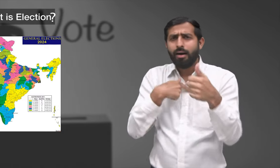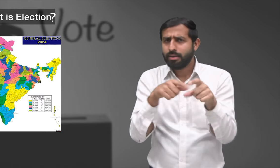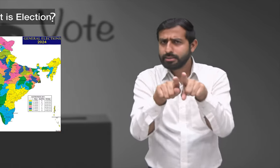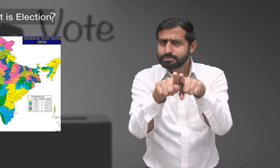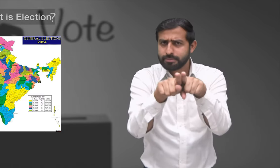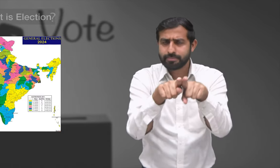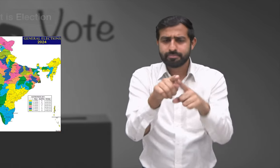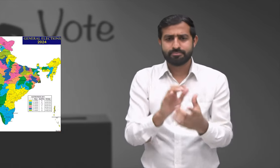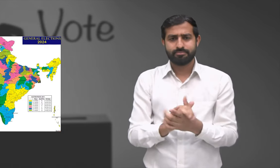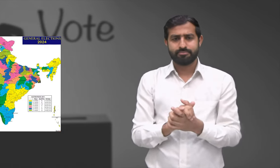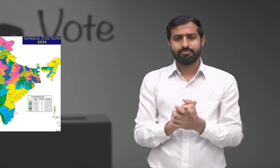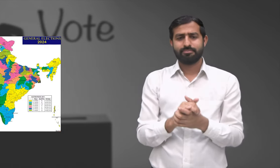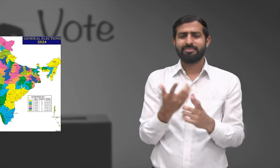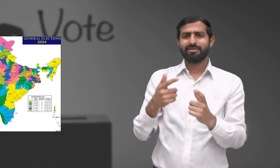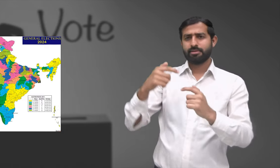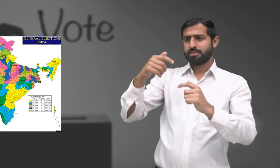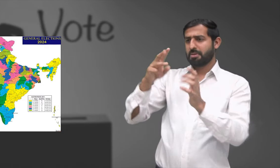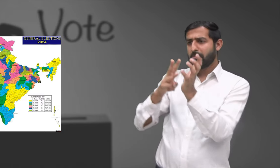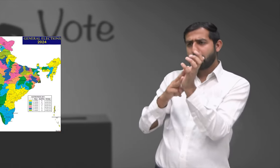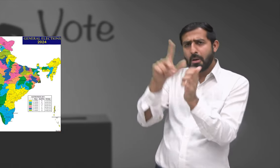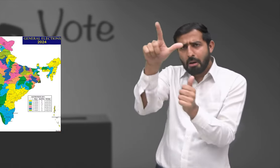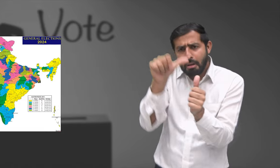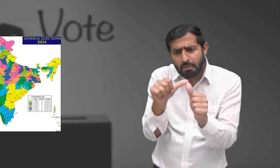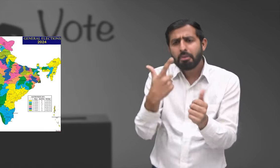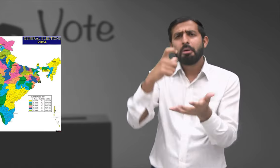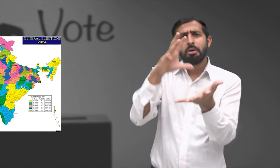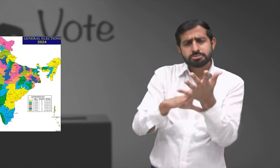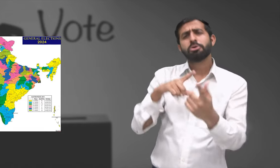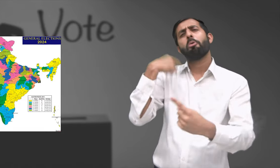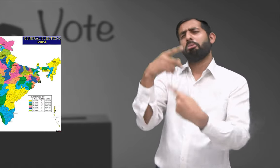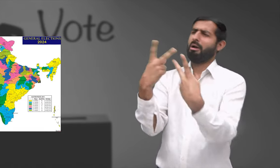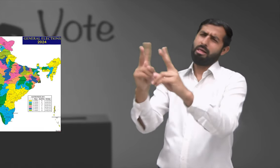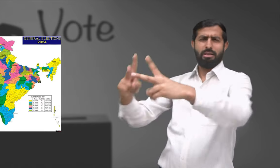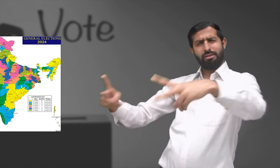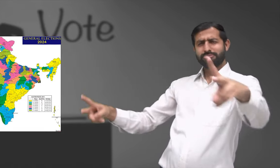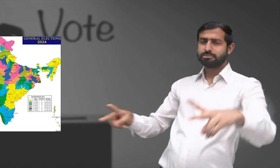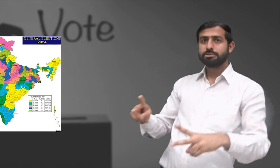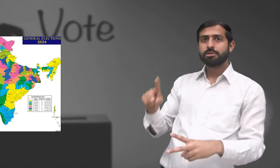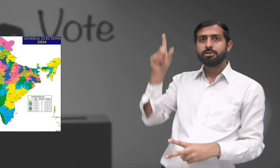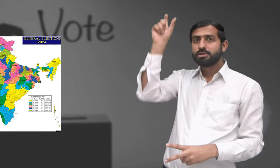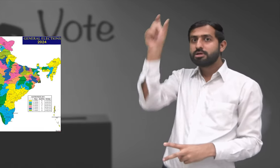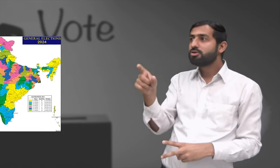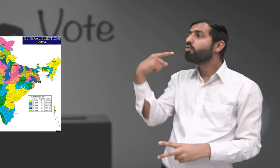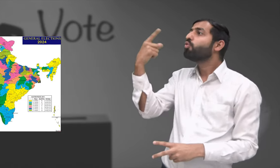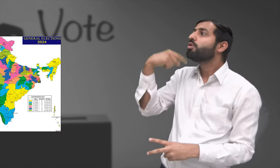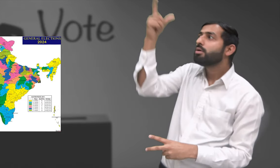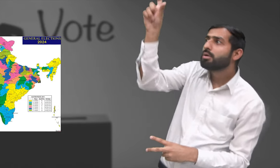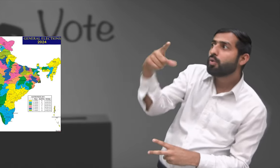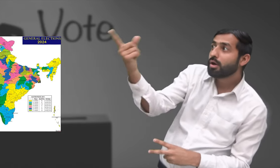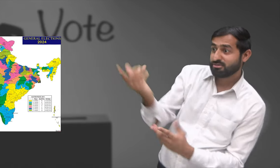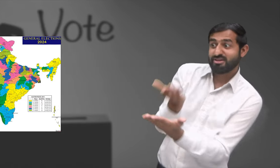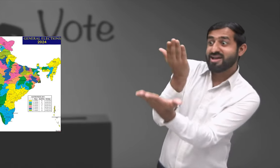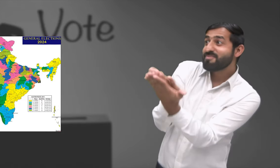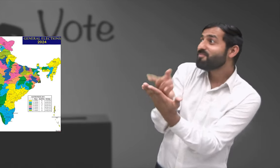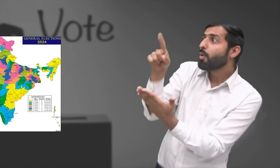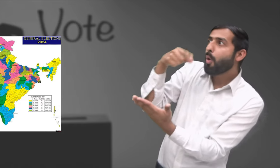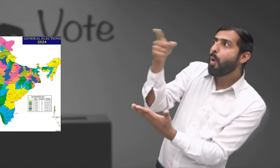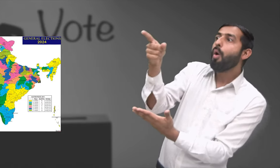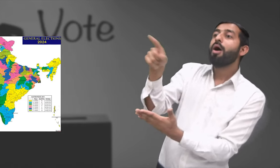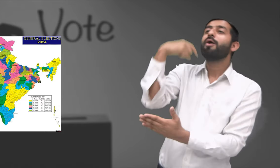है यह हम जानेंगे चुनाव में अनेक उम्मीदवार होते हैं लोग अपने पसंद के